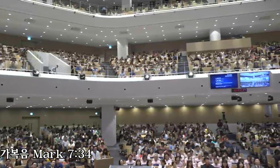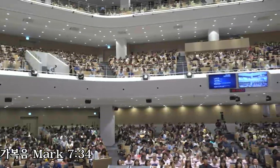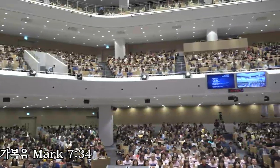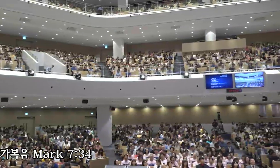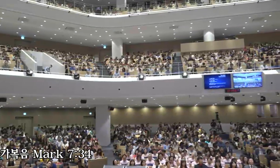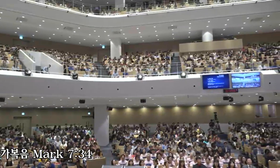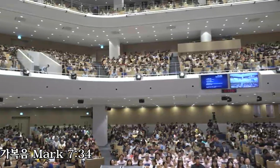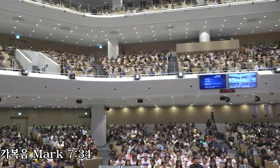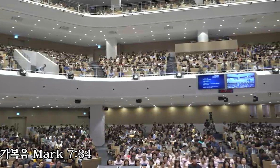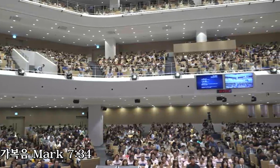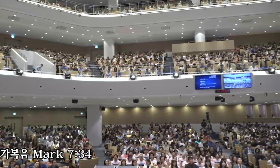탄식하시며